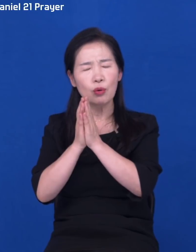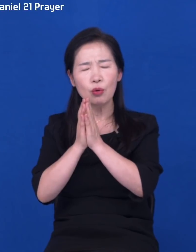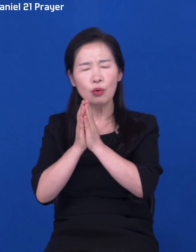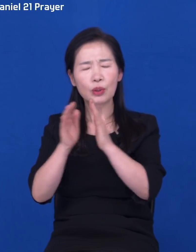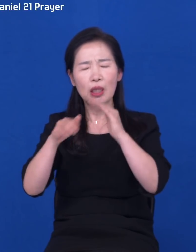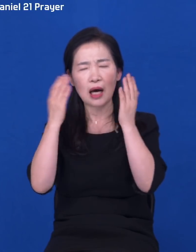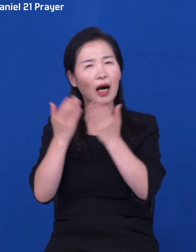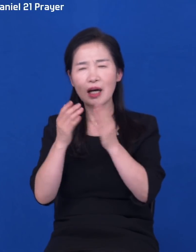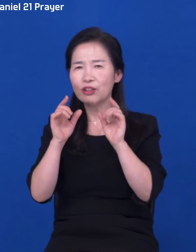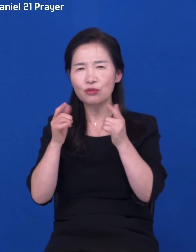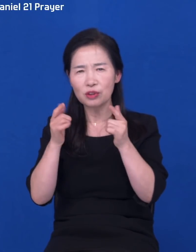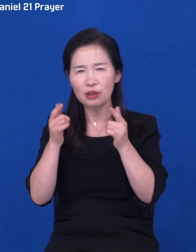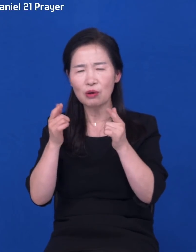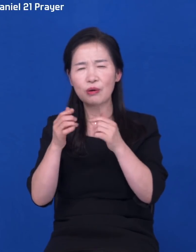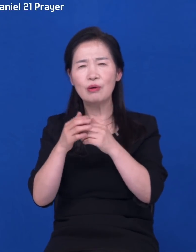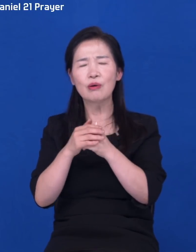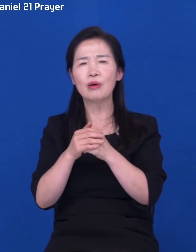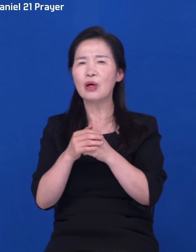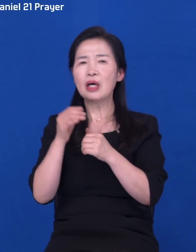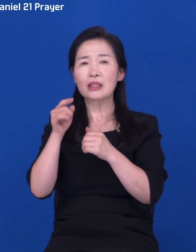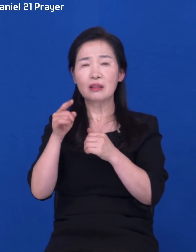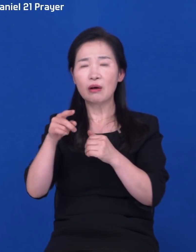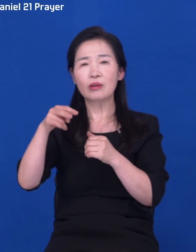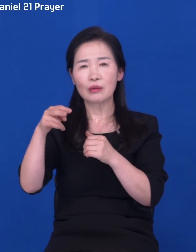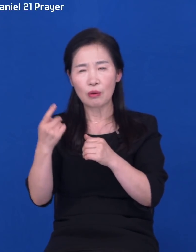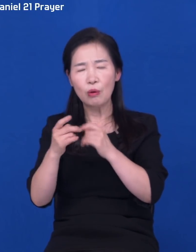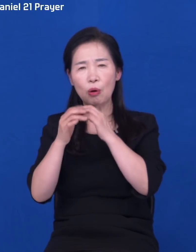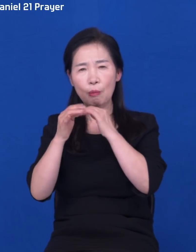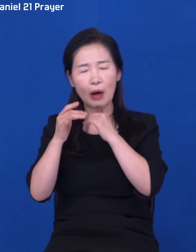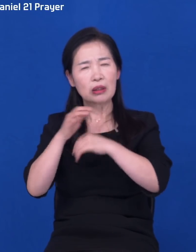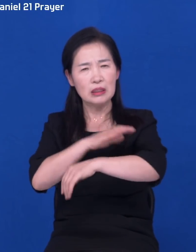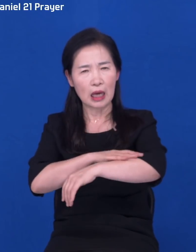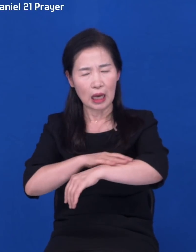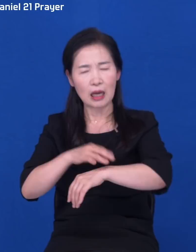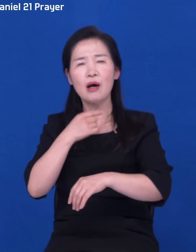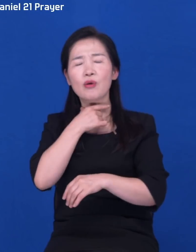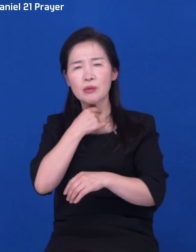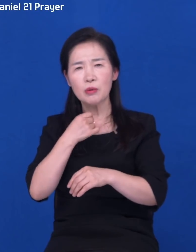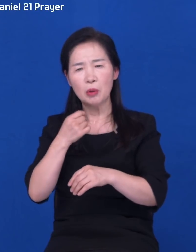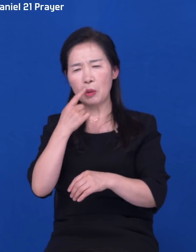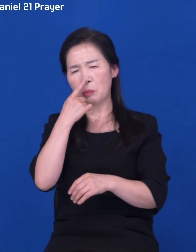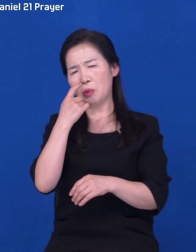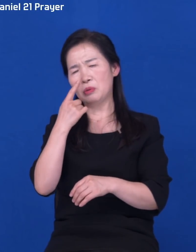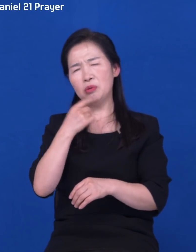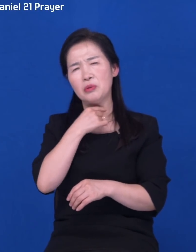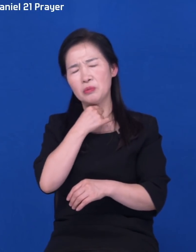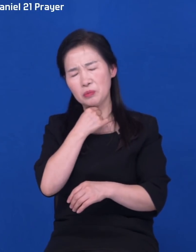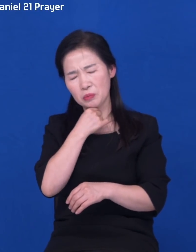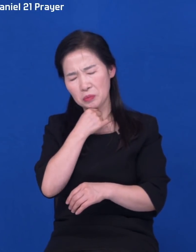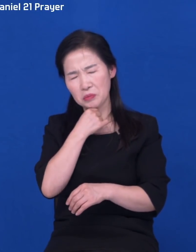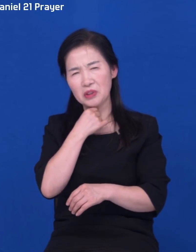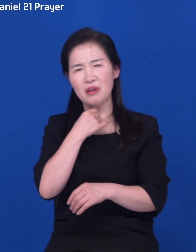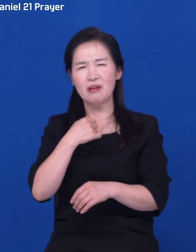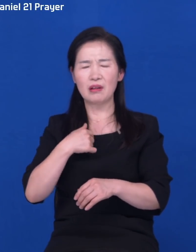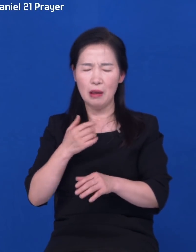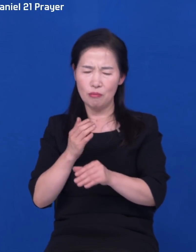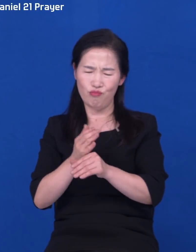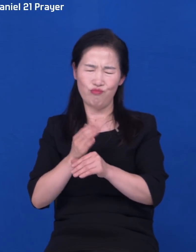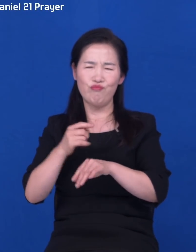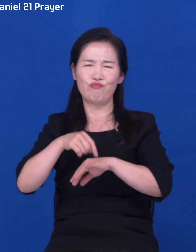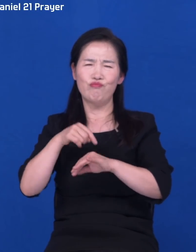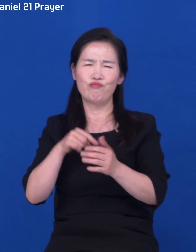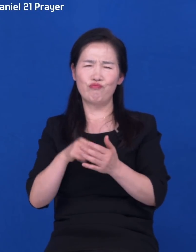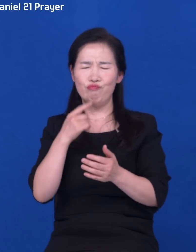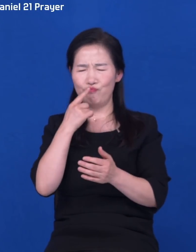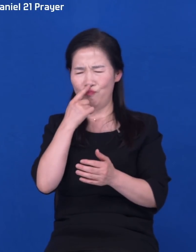저는 그것도 제가 실은 방언 잘하고 싶고 멋있어 보이고 싶어서 했던 게 맞아요. 제 중심을 봤더니 방언을 하는